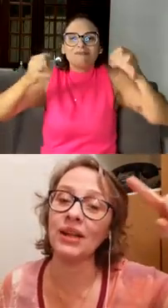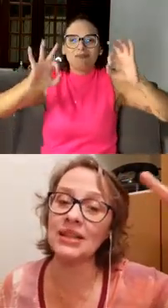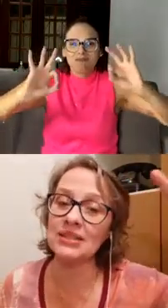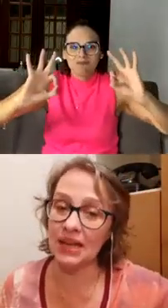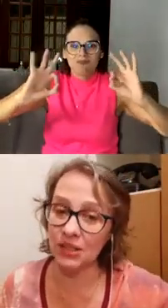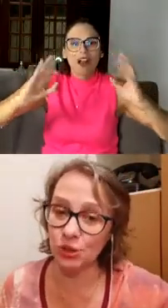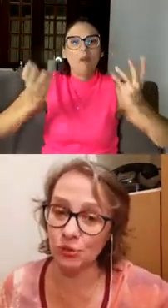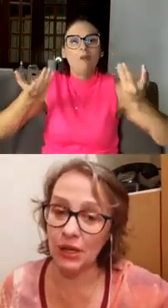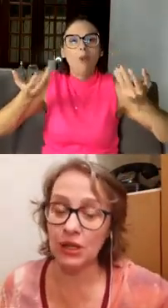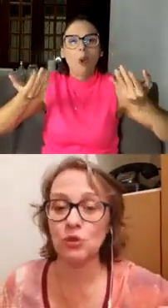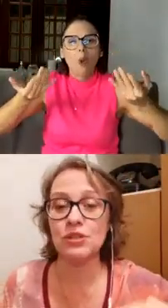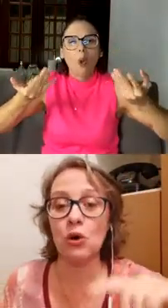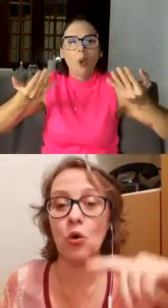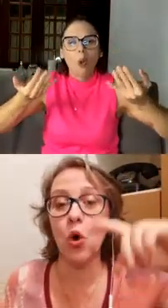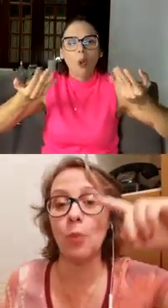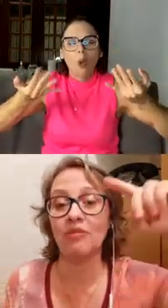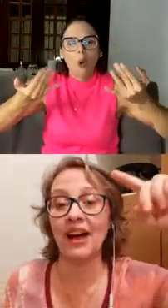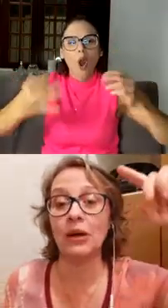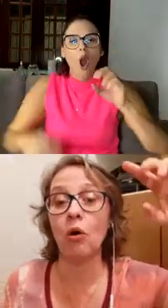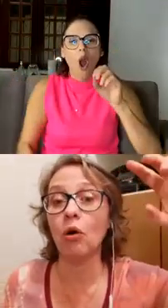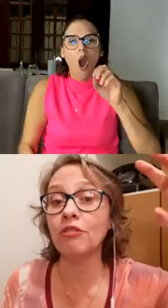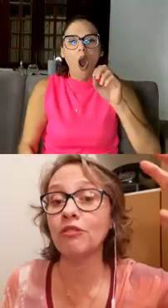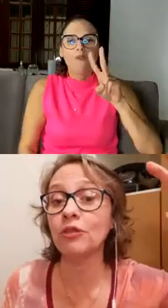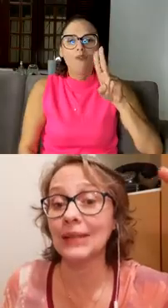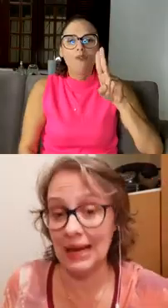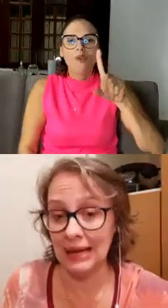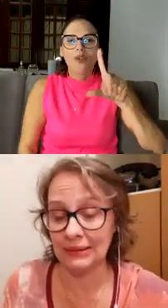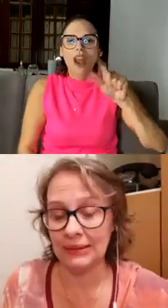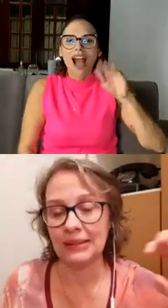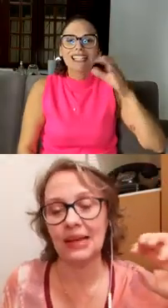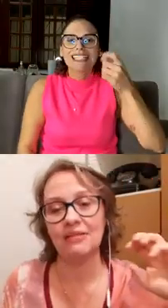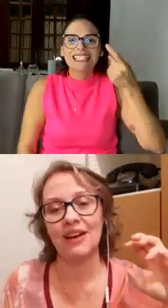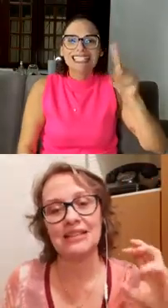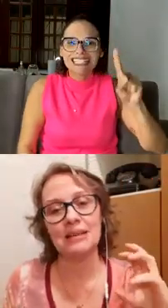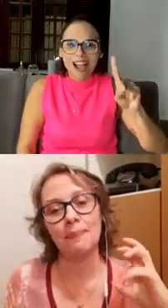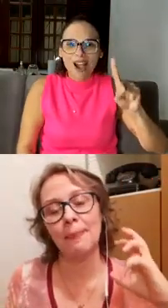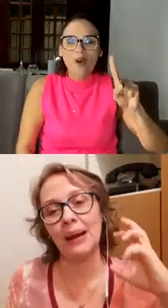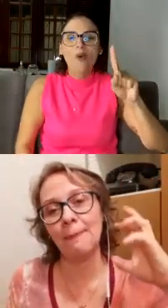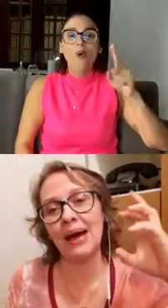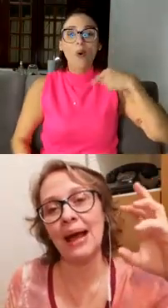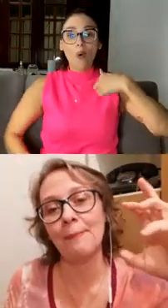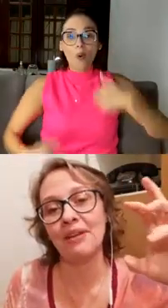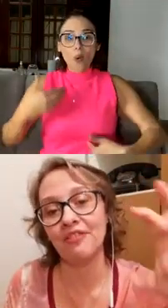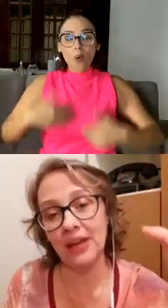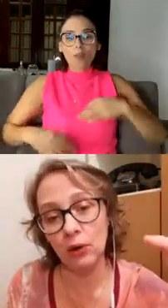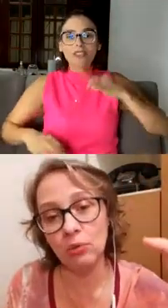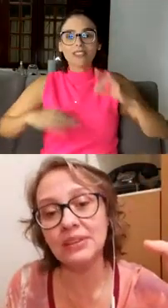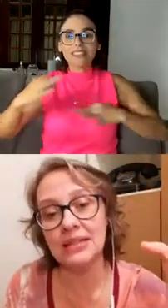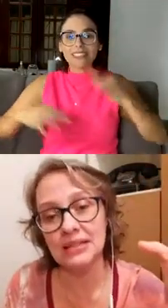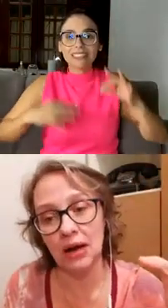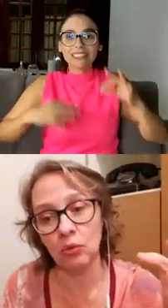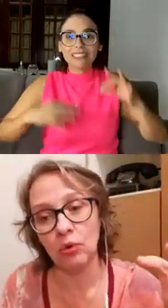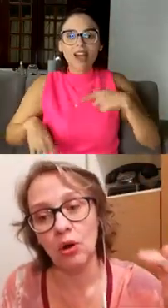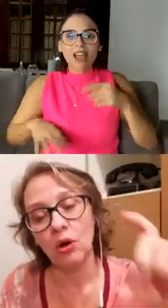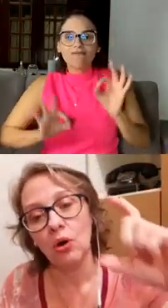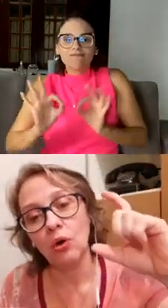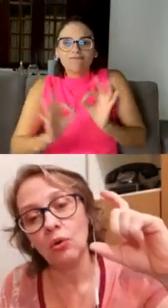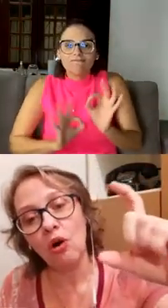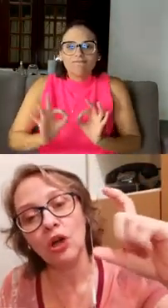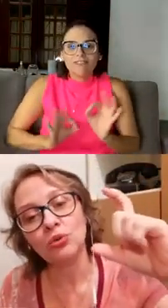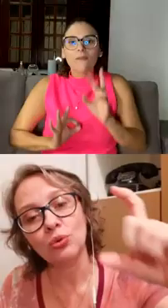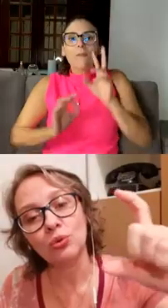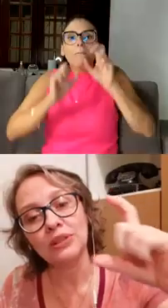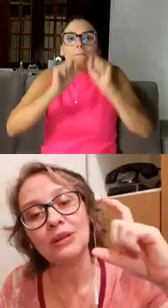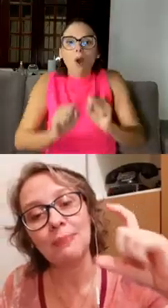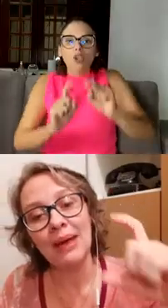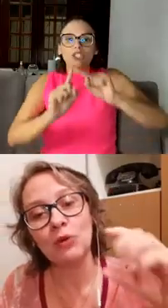maior desejo, que o seu corpo vai ovular, que ele vai se preparar para fecundação, o